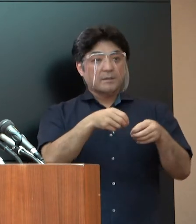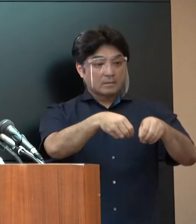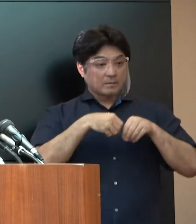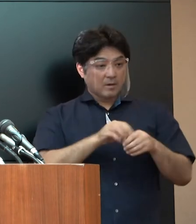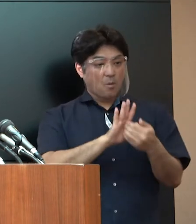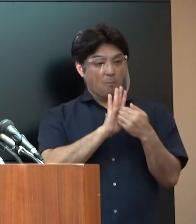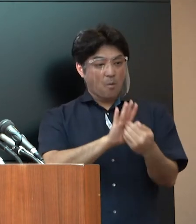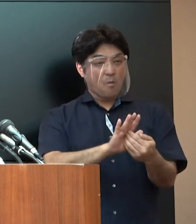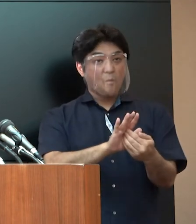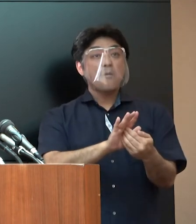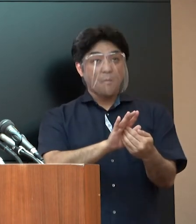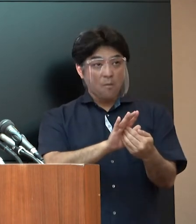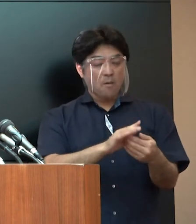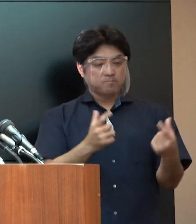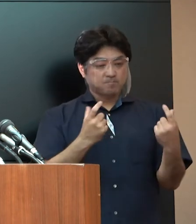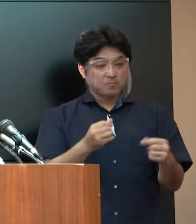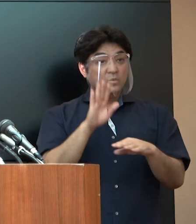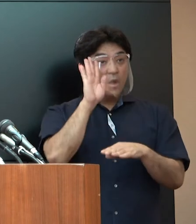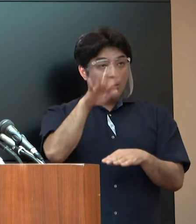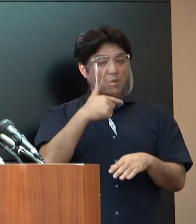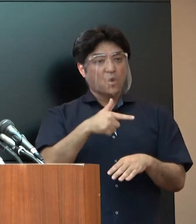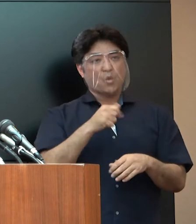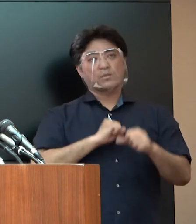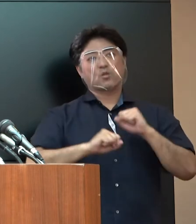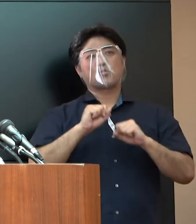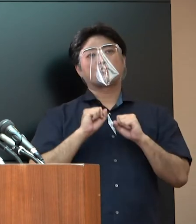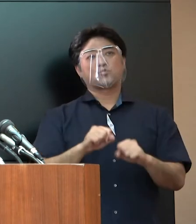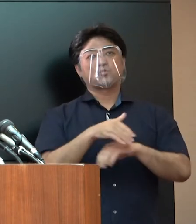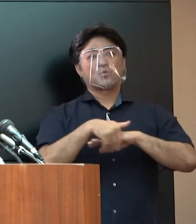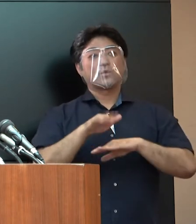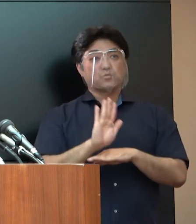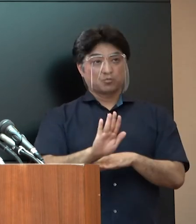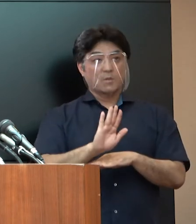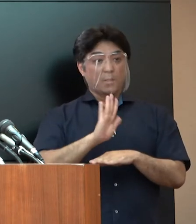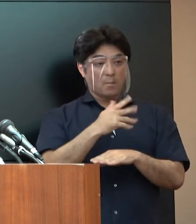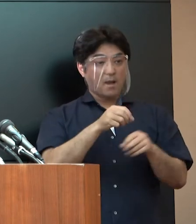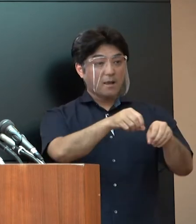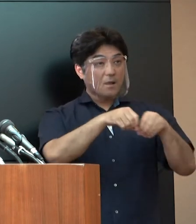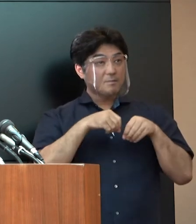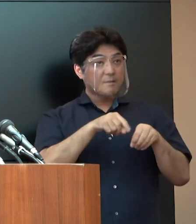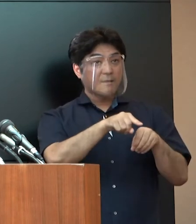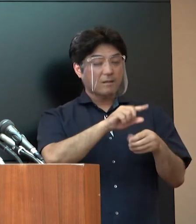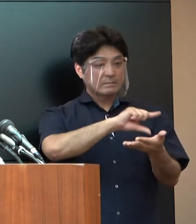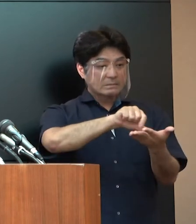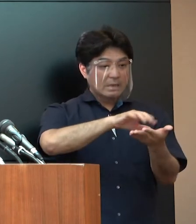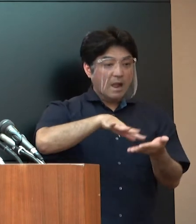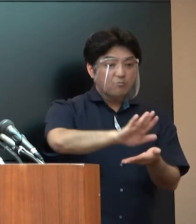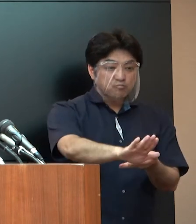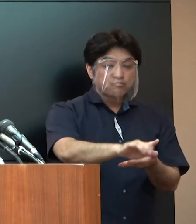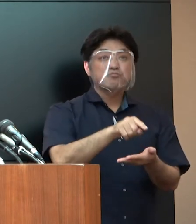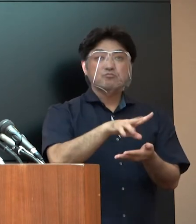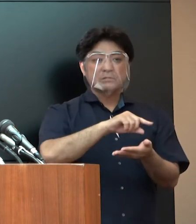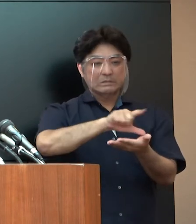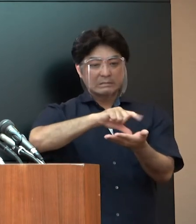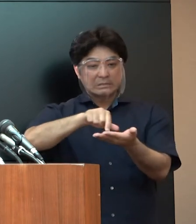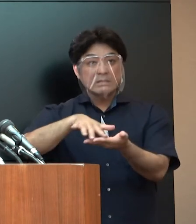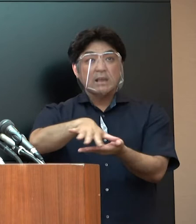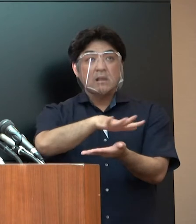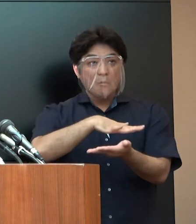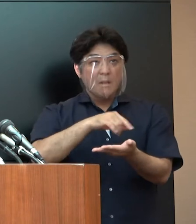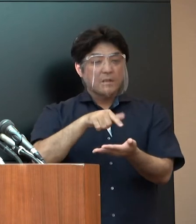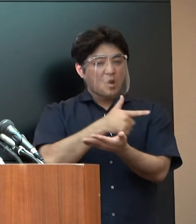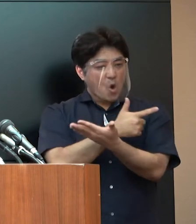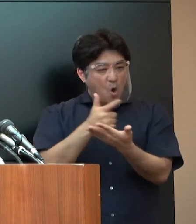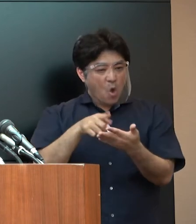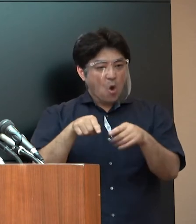上で教育活動を継続いたします。ただし感染が確認されている地域においては感染状況を勘案して分